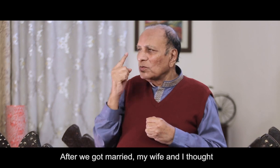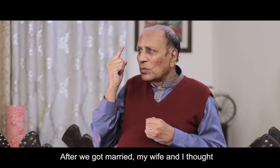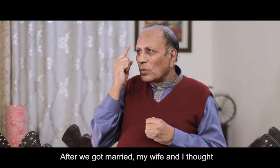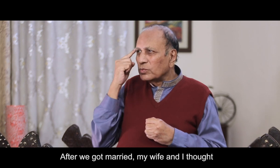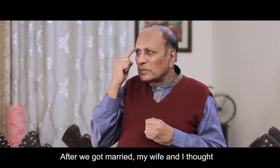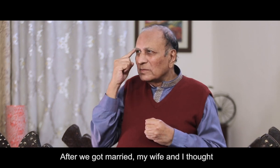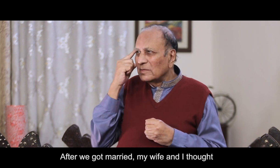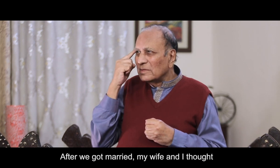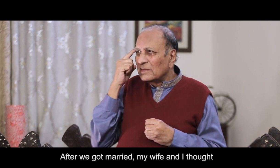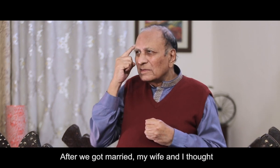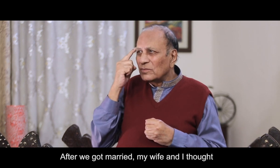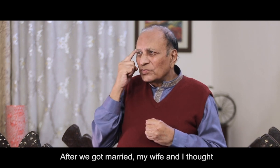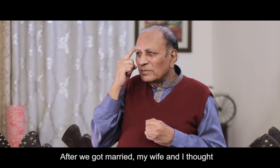मेरी बीवी ने यह सोचा